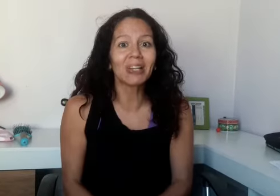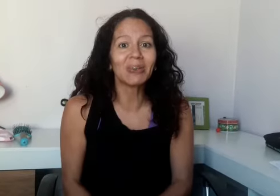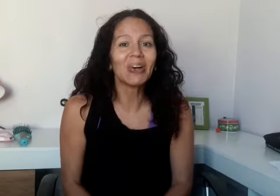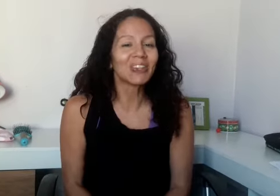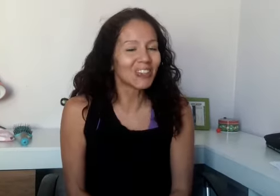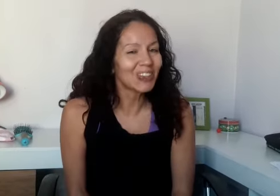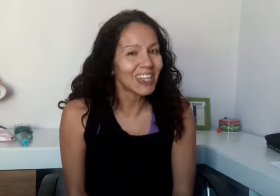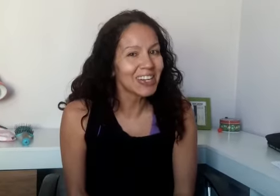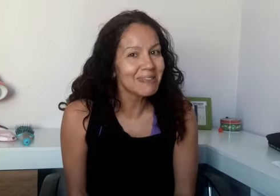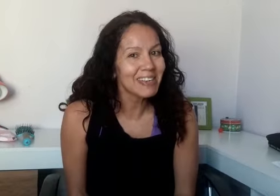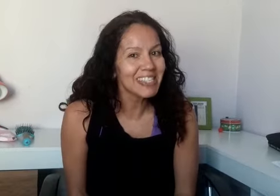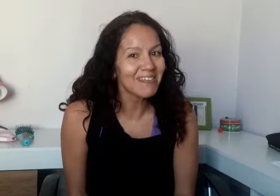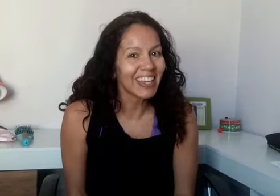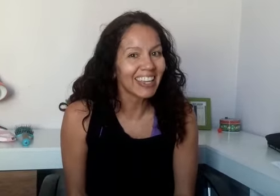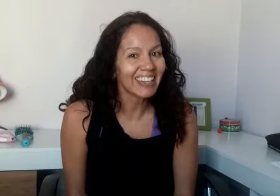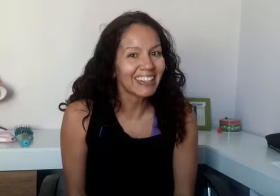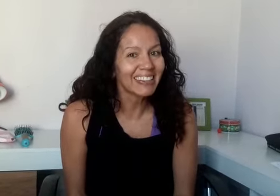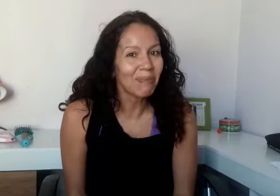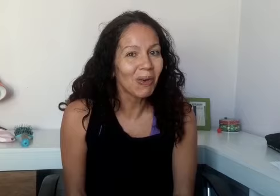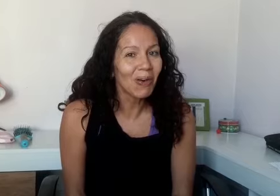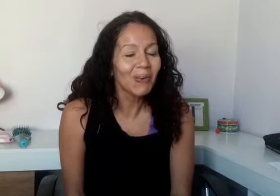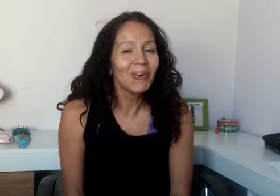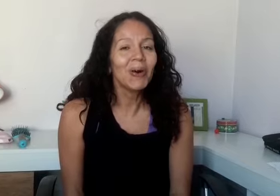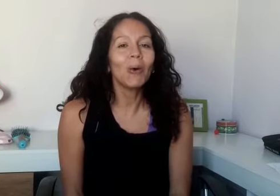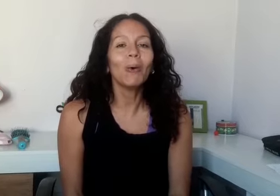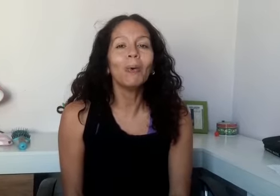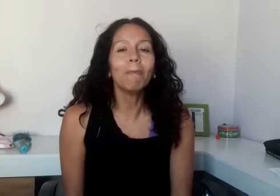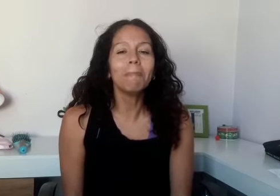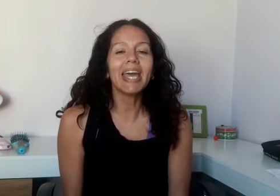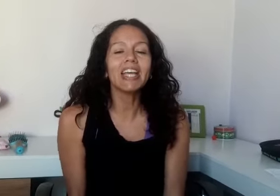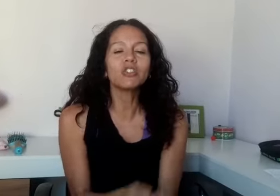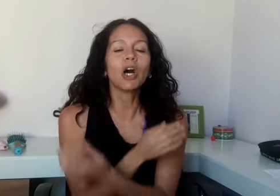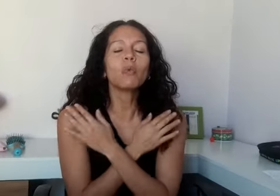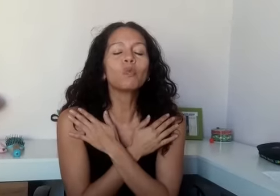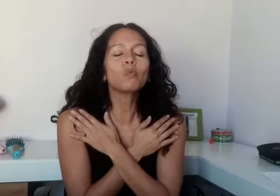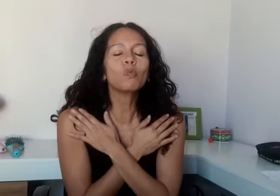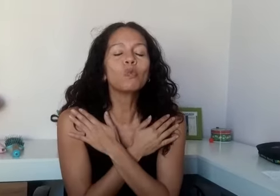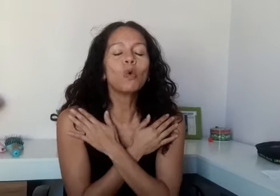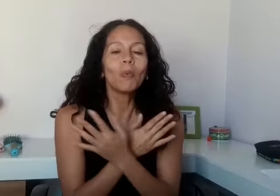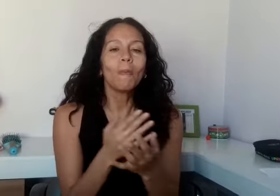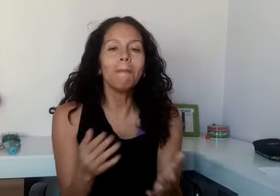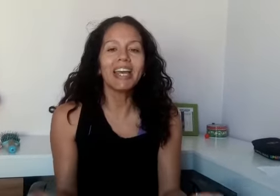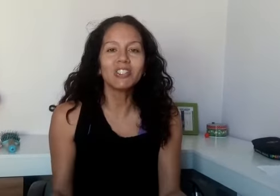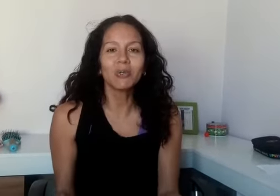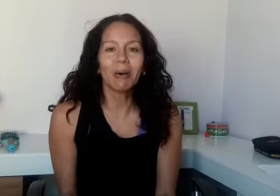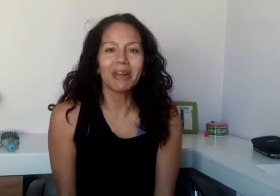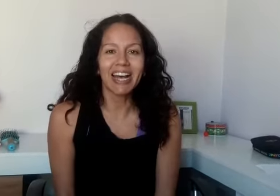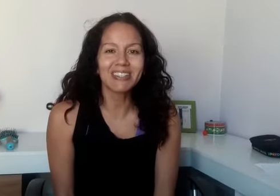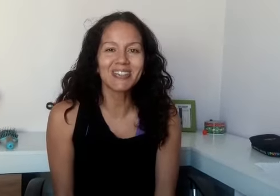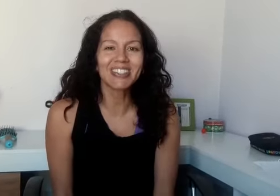medo. Tô curiosa para saber, tá bom? Um beijo, ó. Beijo e um abraço.